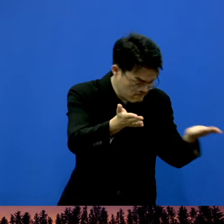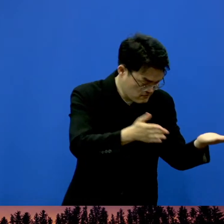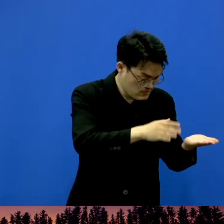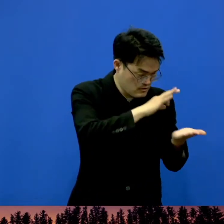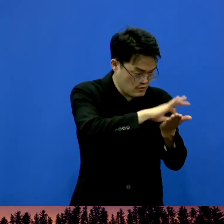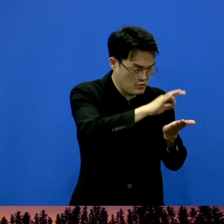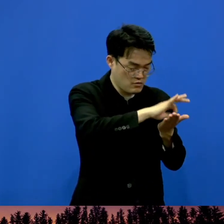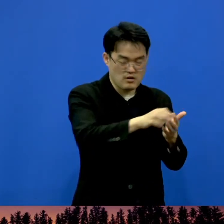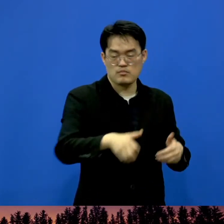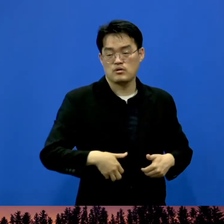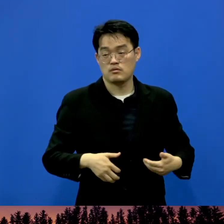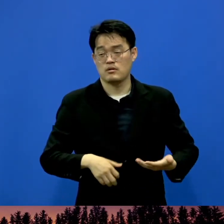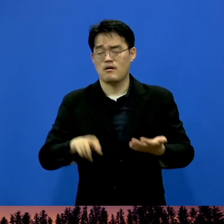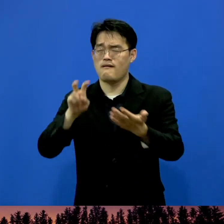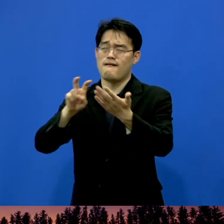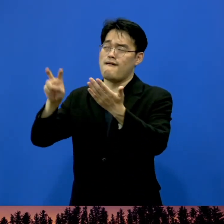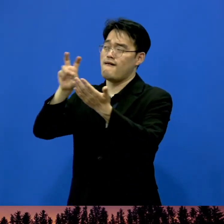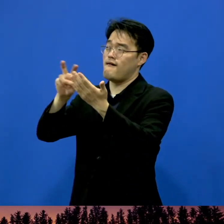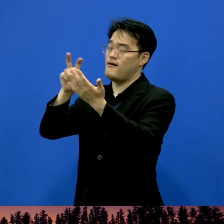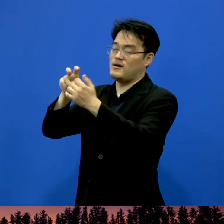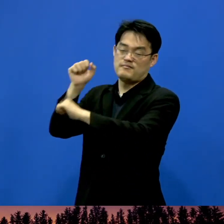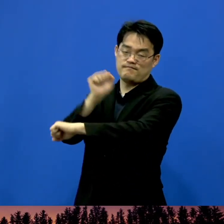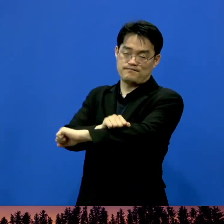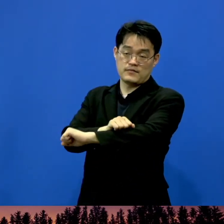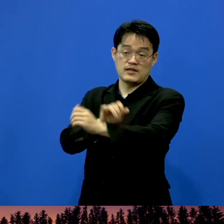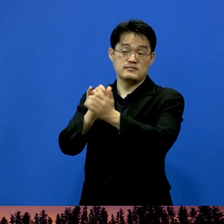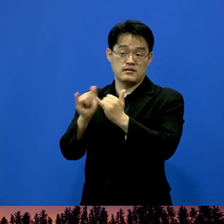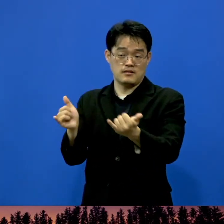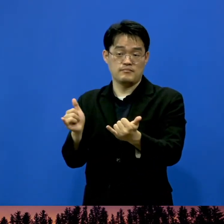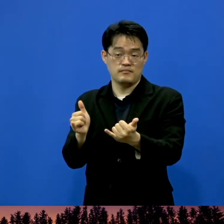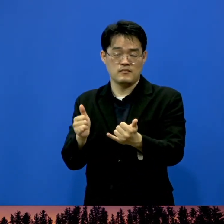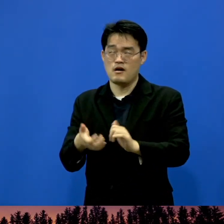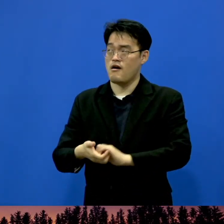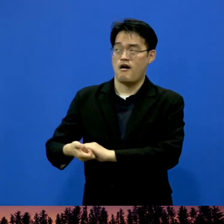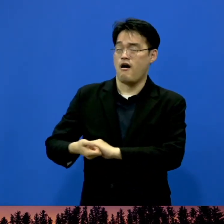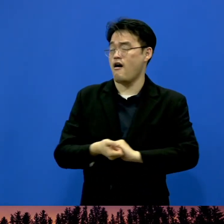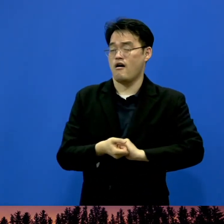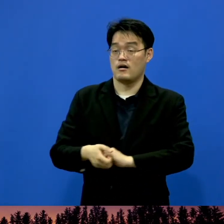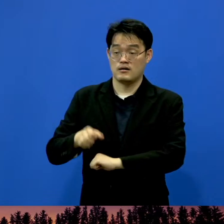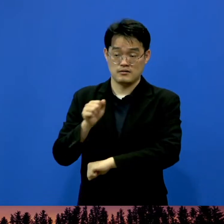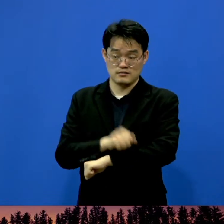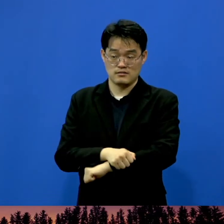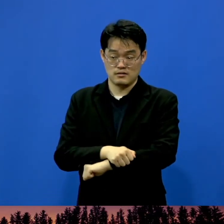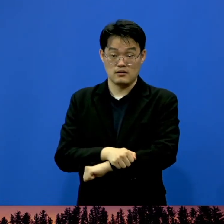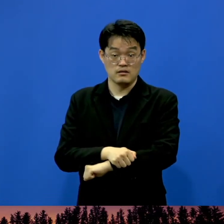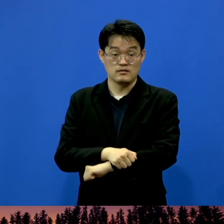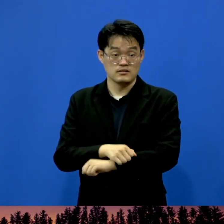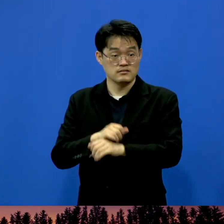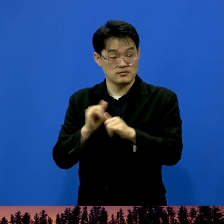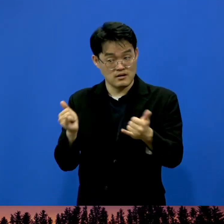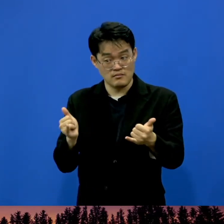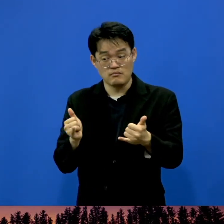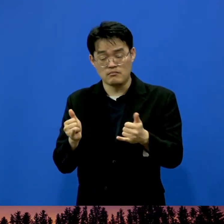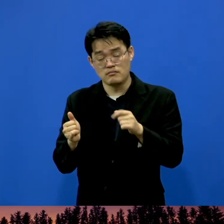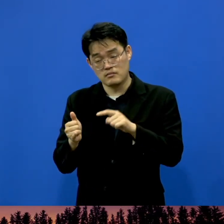여러분, 노래를 잘하는 사람, 여러분, 그 독특한 노래, 그 보이스 컬러가 있고 사람들은 그 노래를 사용하라는